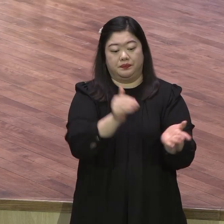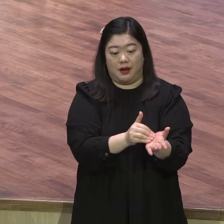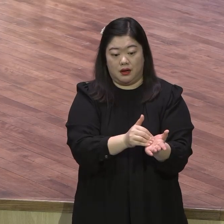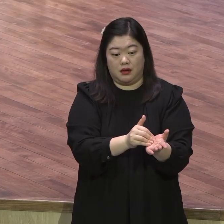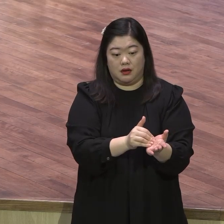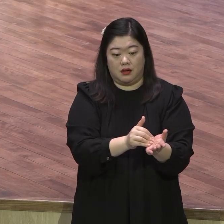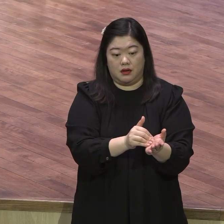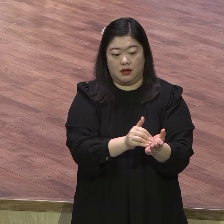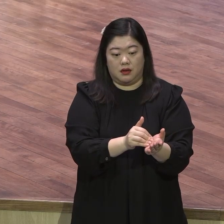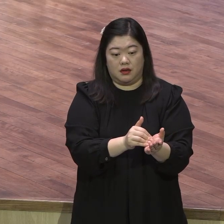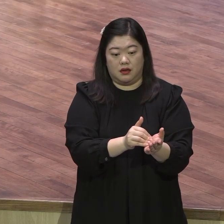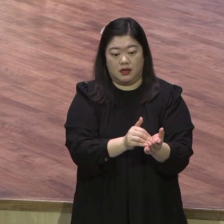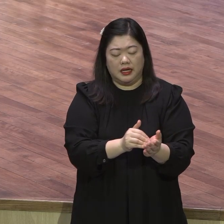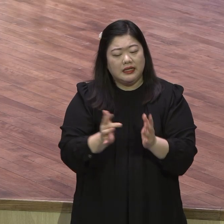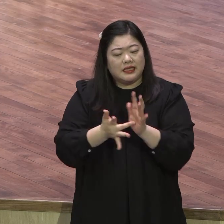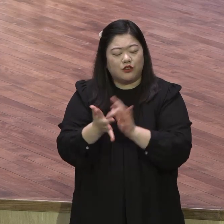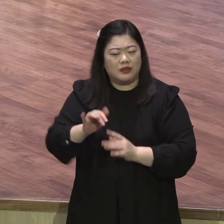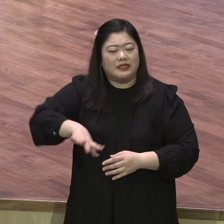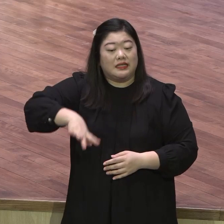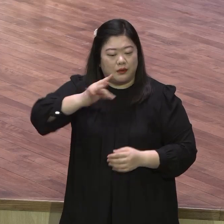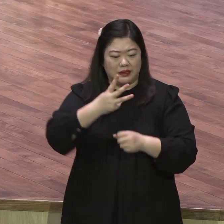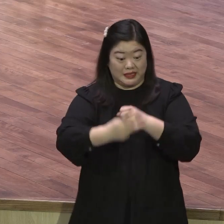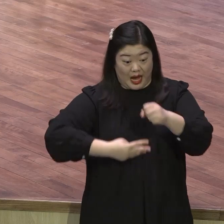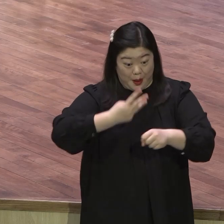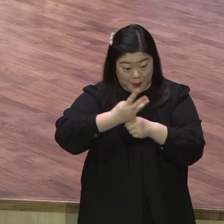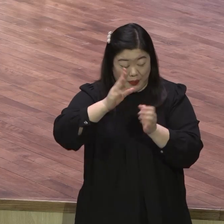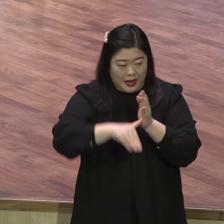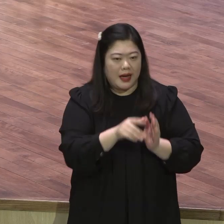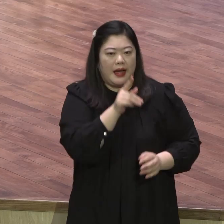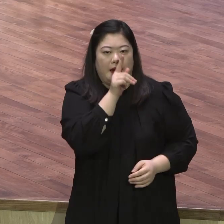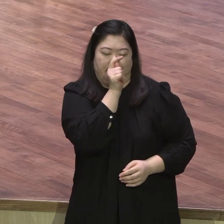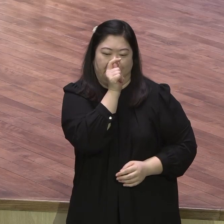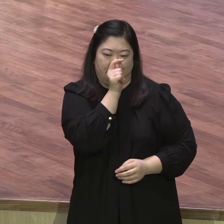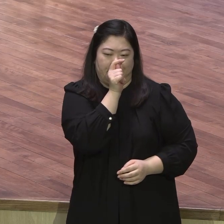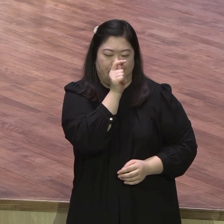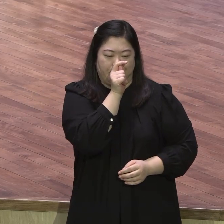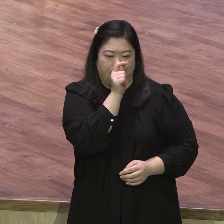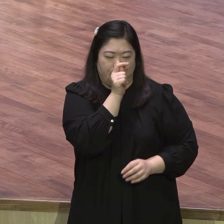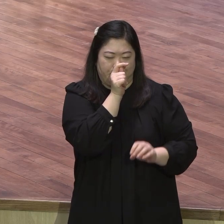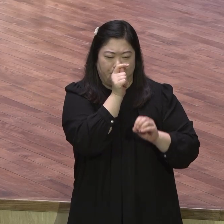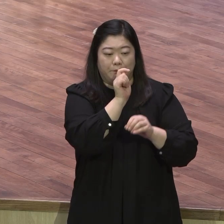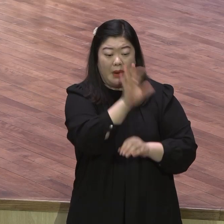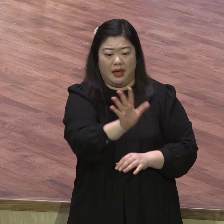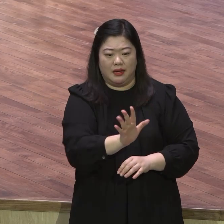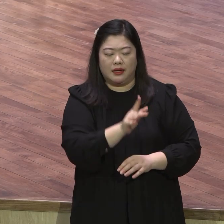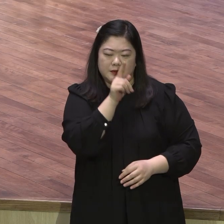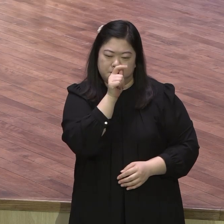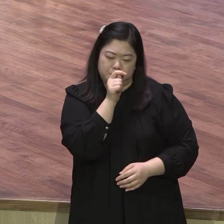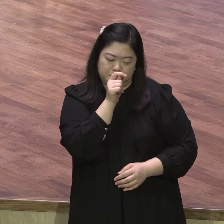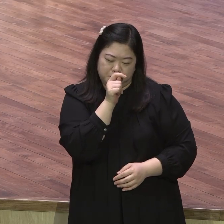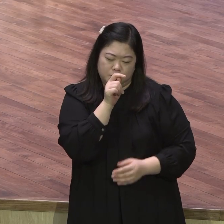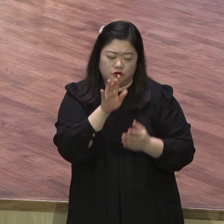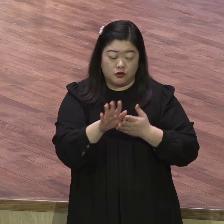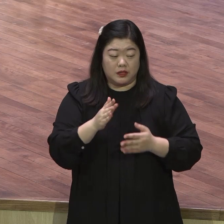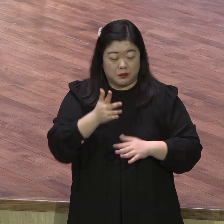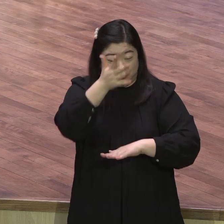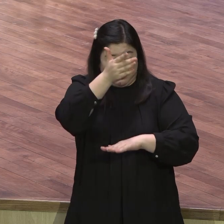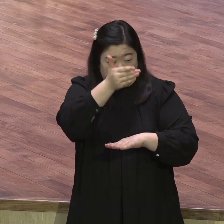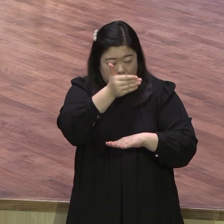이제는 이들에게 말해도 되겠다 싶어서 오신 목적을 말씀하셨어요. 그러니까